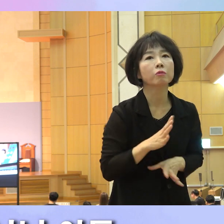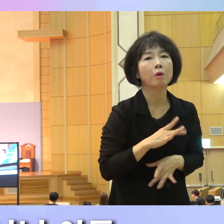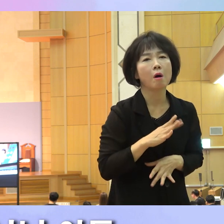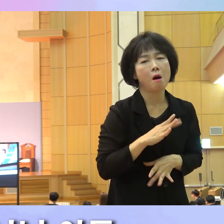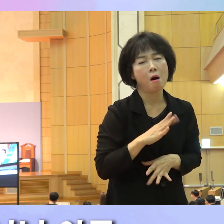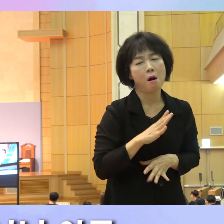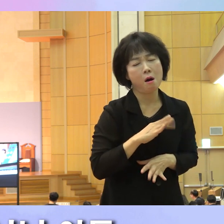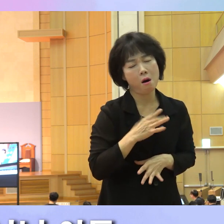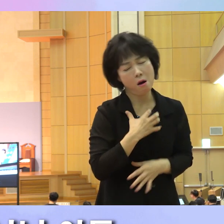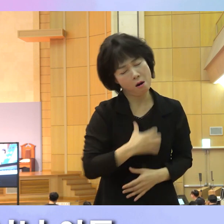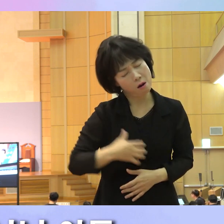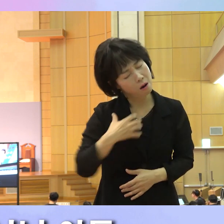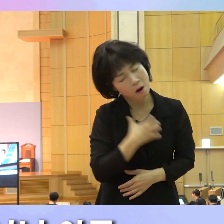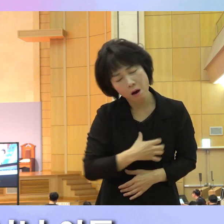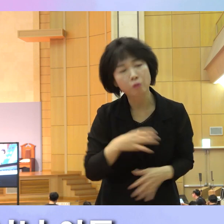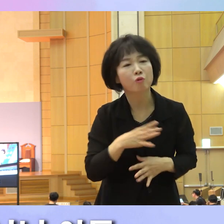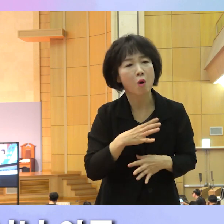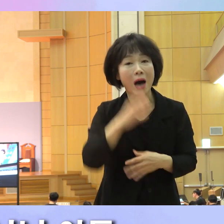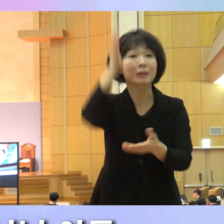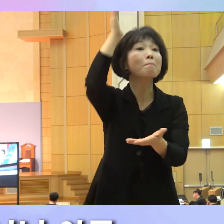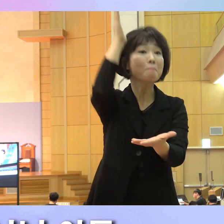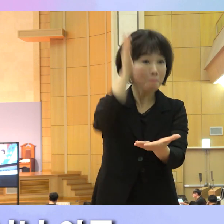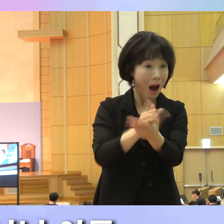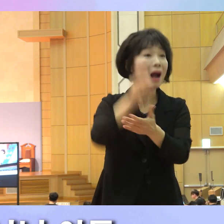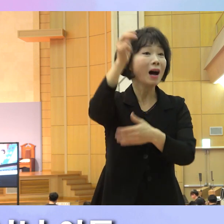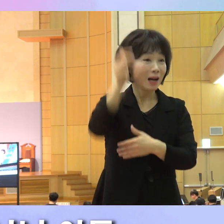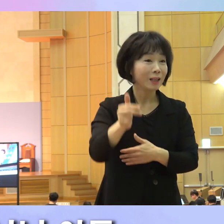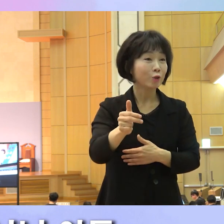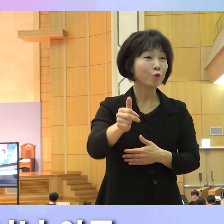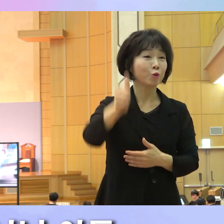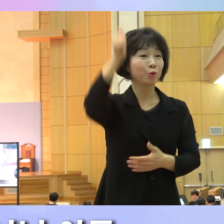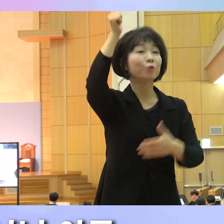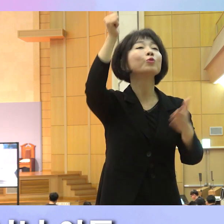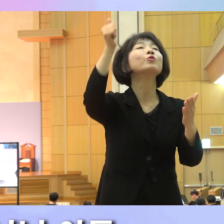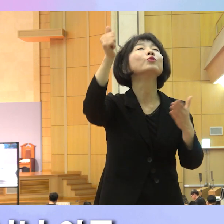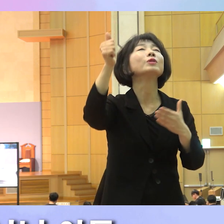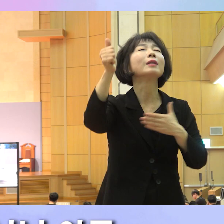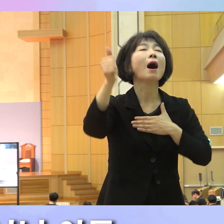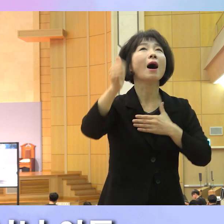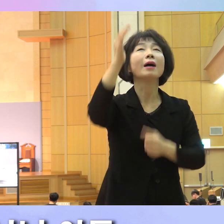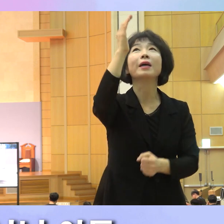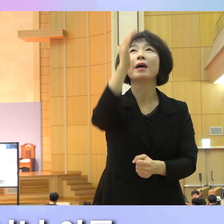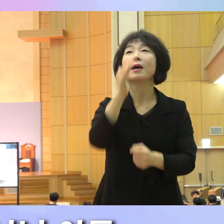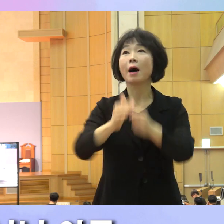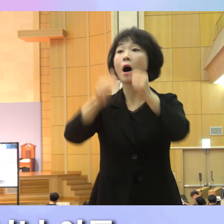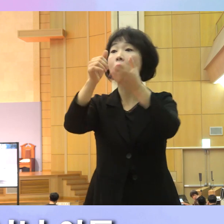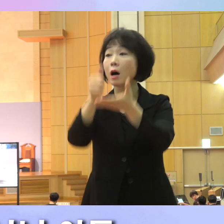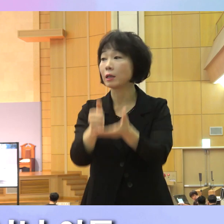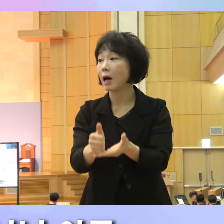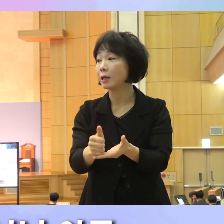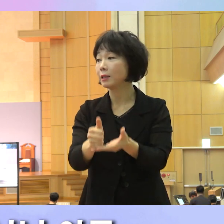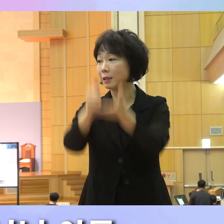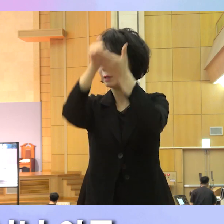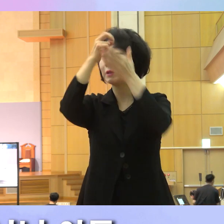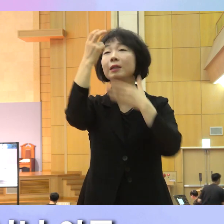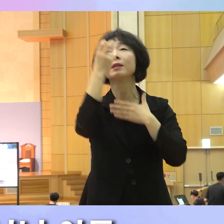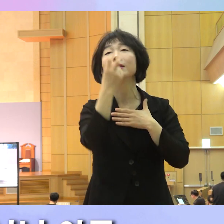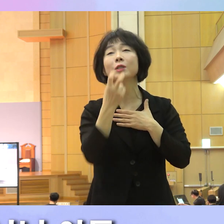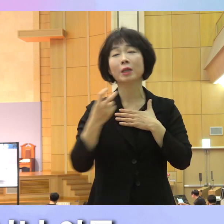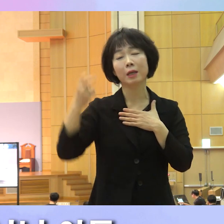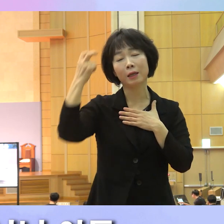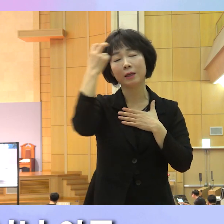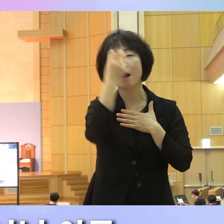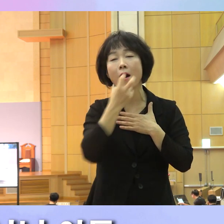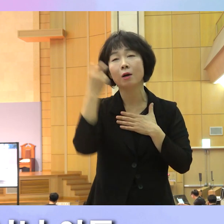아무것도 두려워 말라. 주 나의